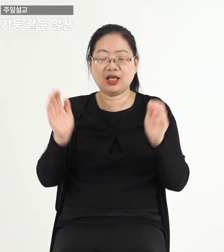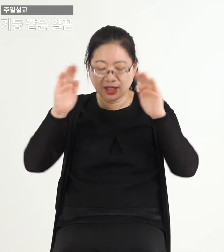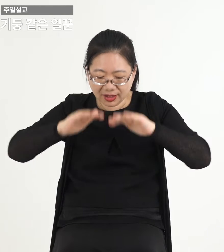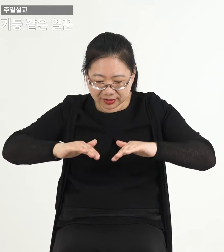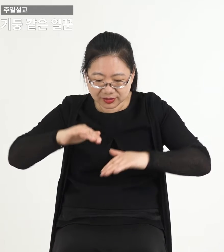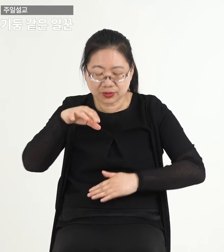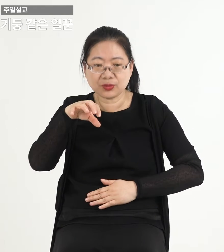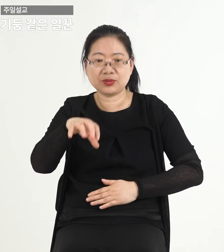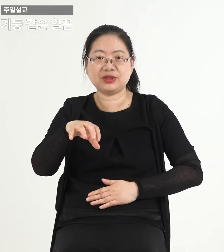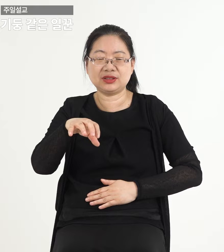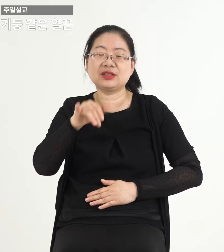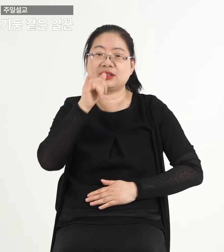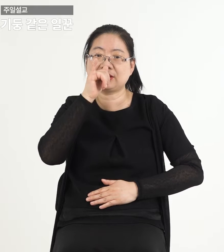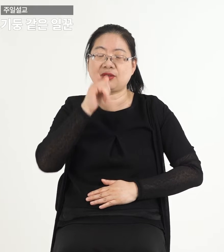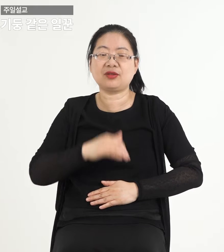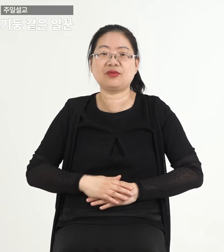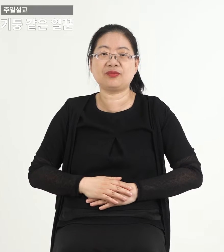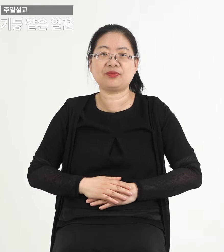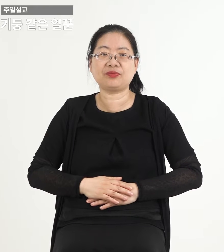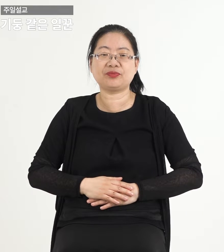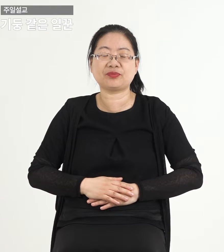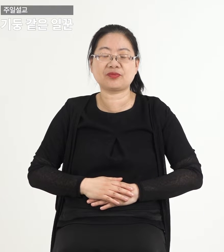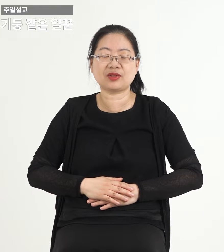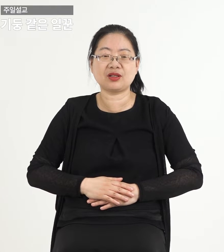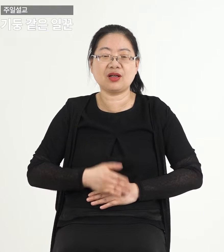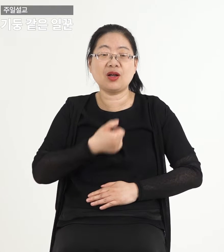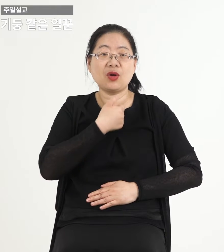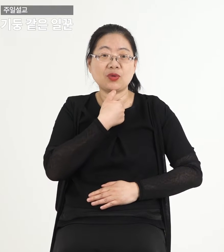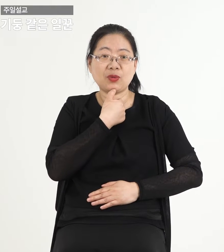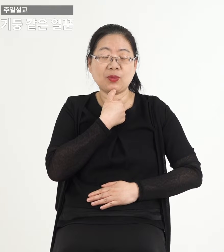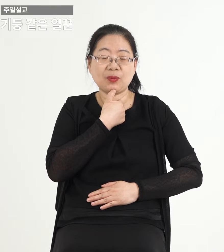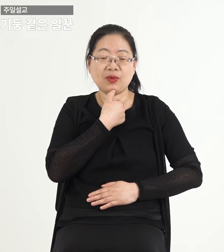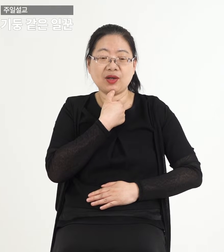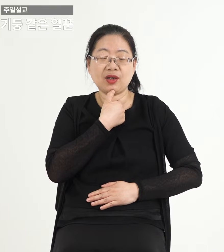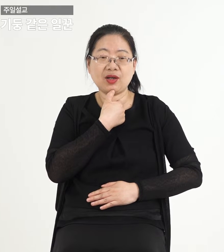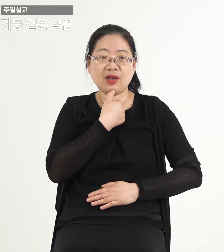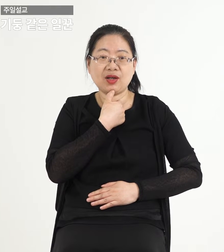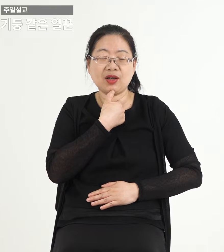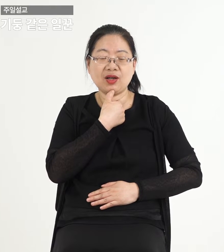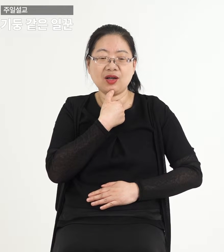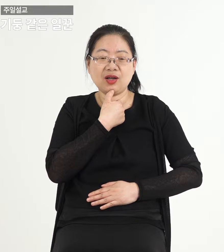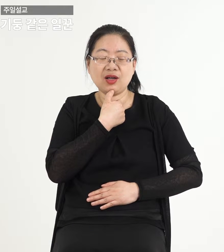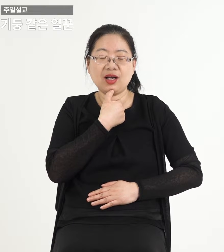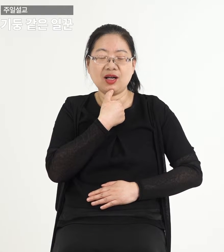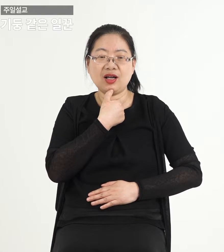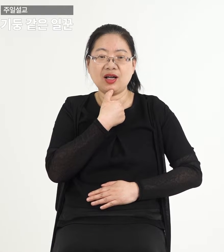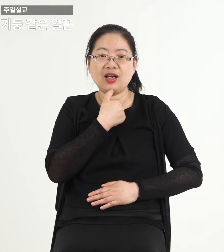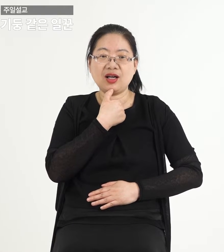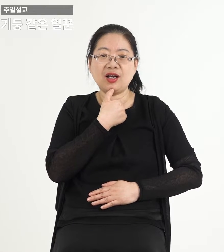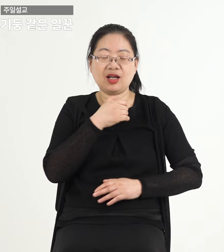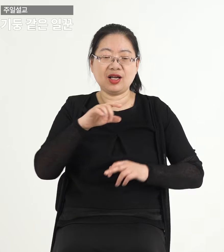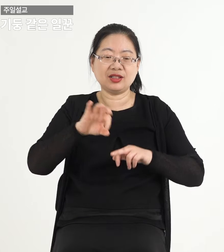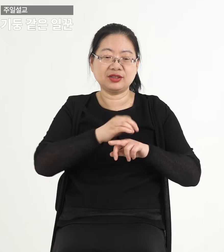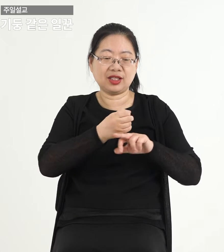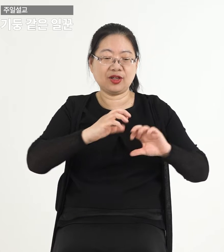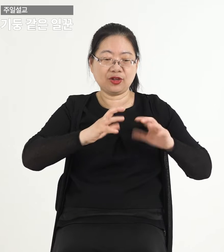그중에 이 빌라델비아 지역은 로마의 통로입니다. 그 요충지죠.